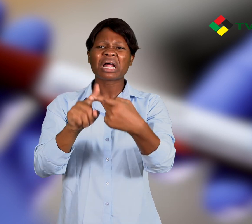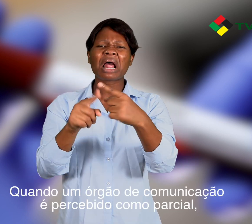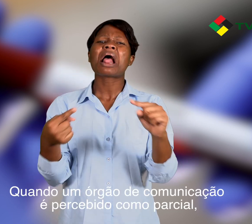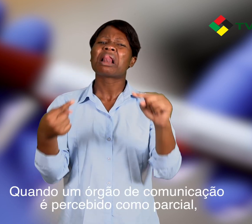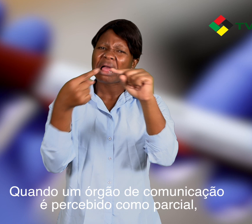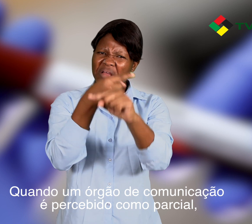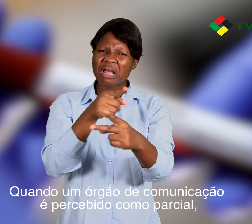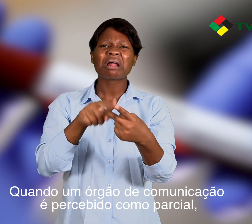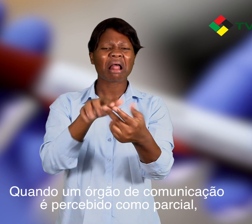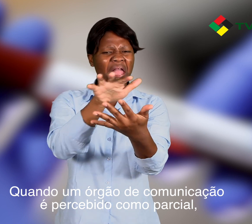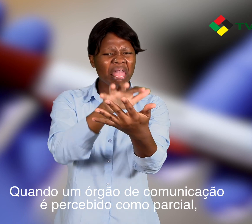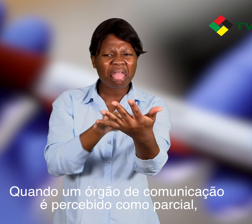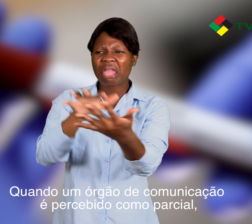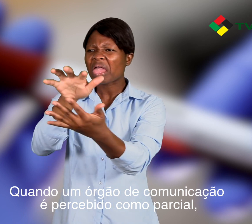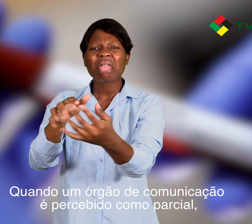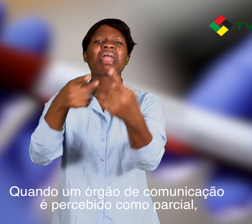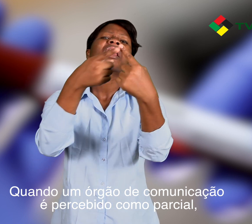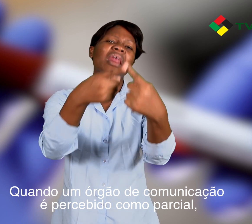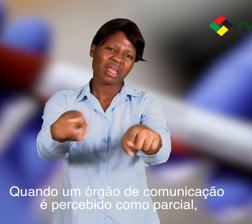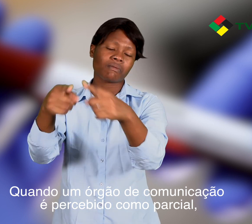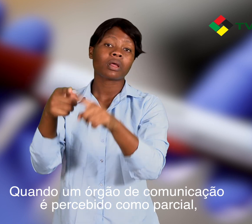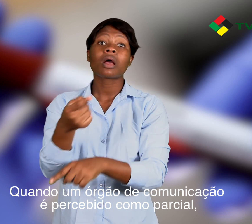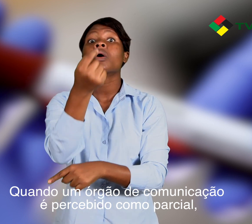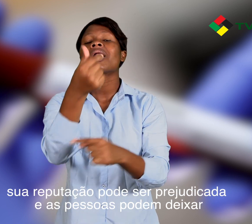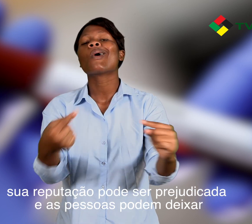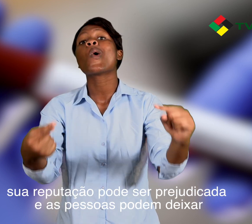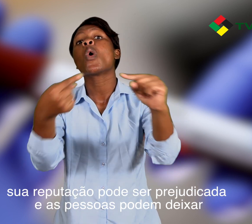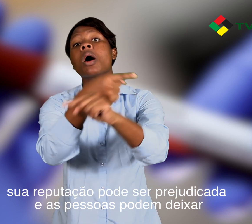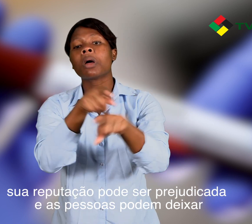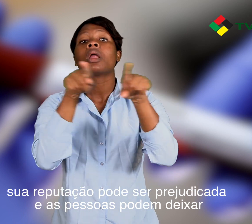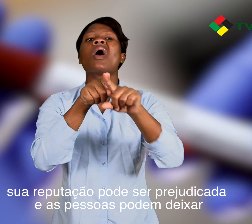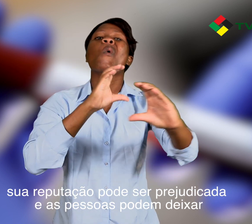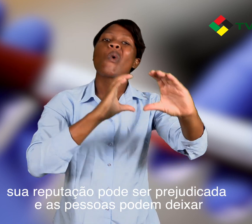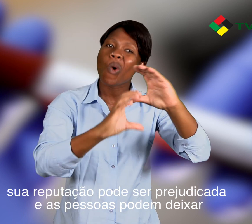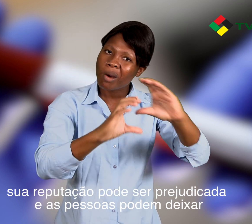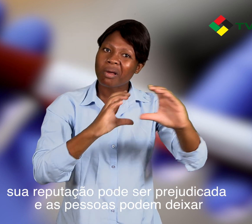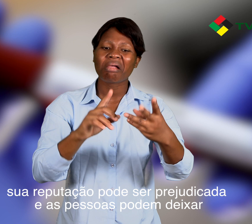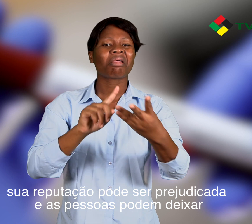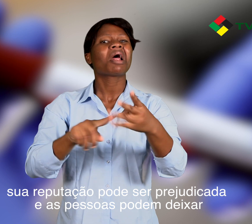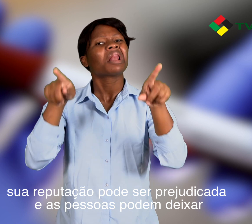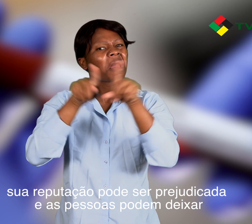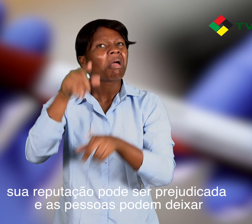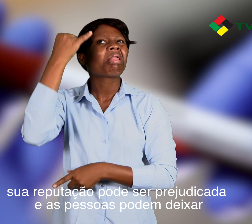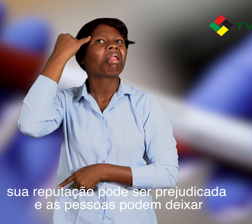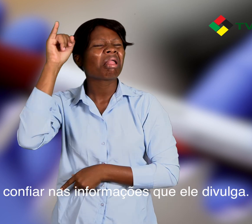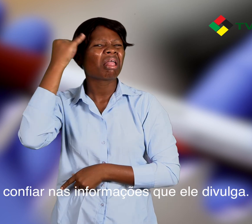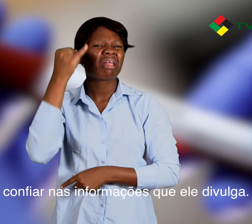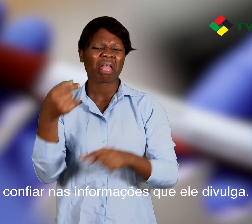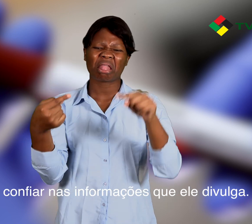Quando um órgão de comunicação é percebido como parcial, sua reputação pode ser prejudicada e as pessoas podem deixar de confiar